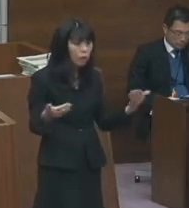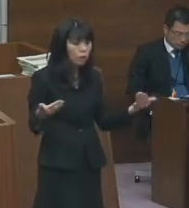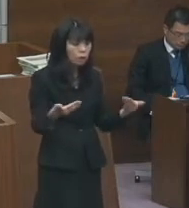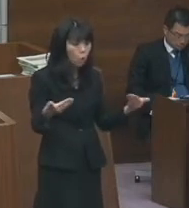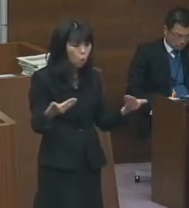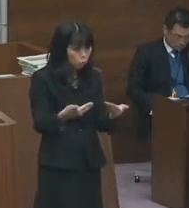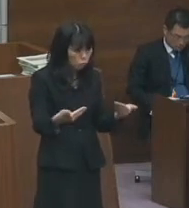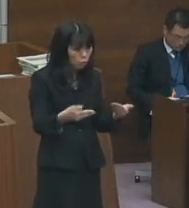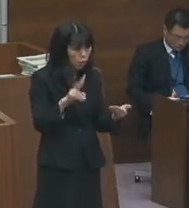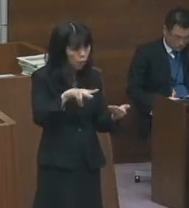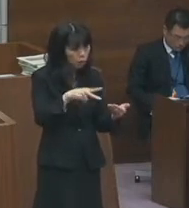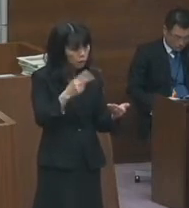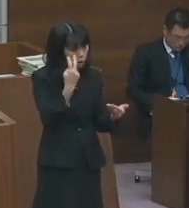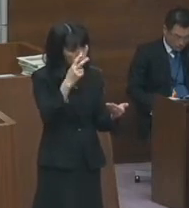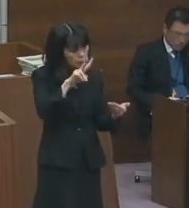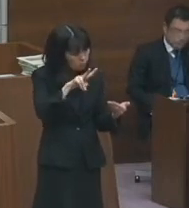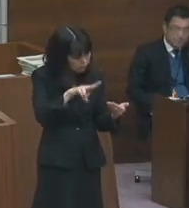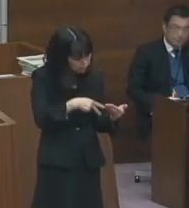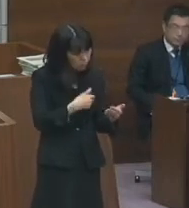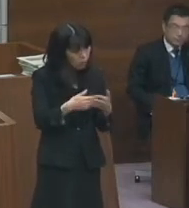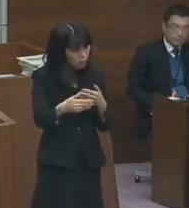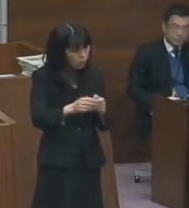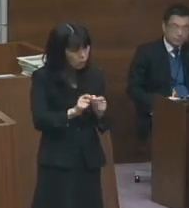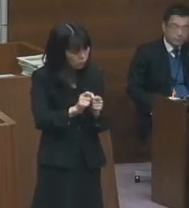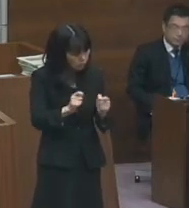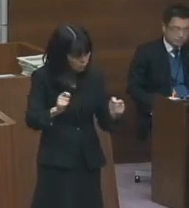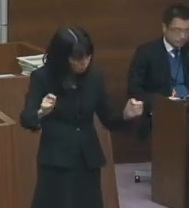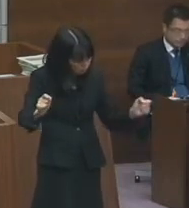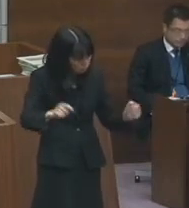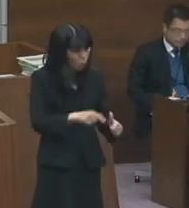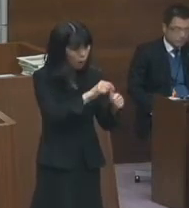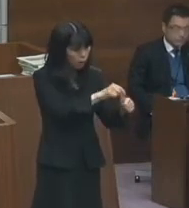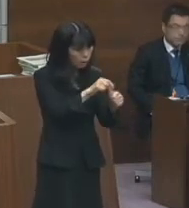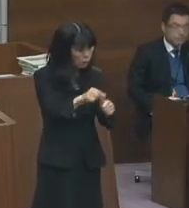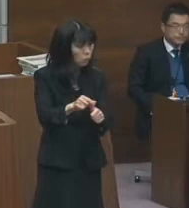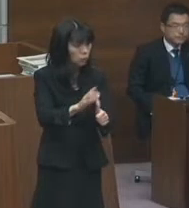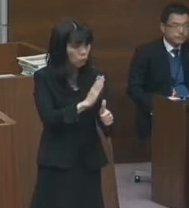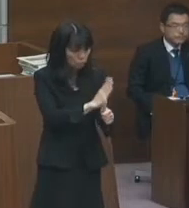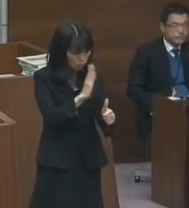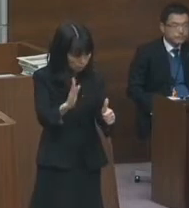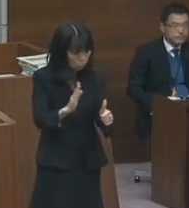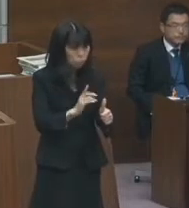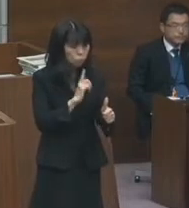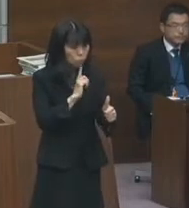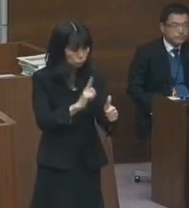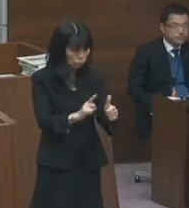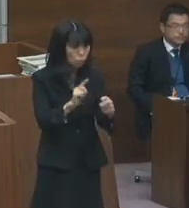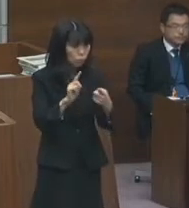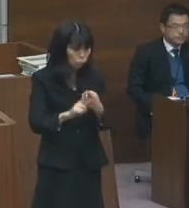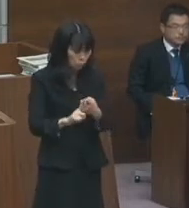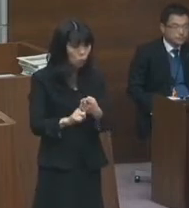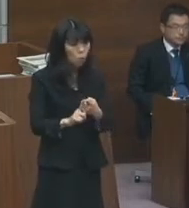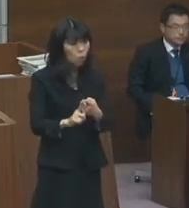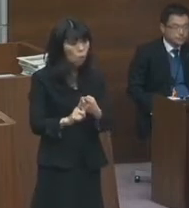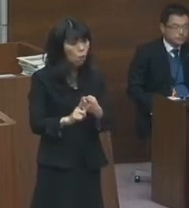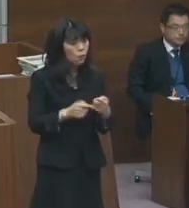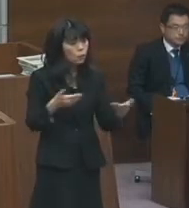な経験等を有する者の配置を求めることに加え、所管下による業務履行確認により、